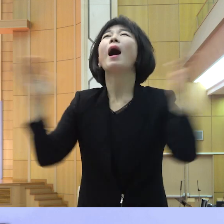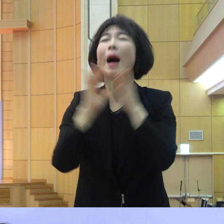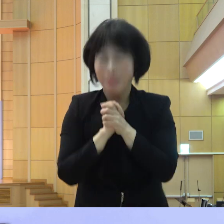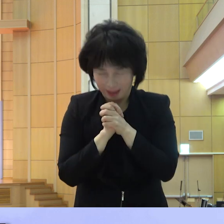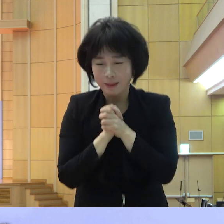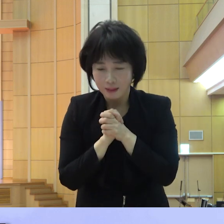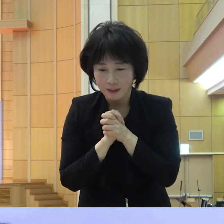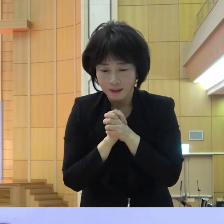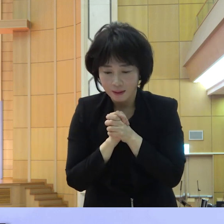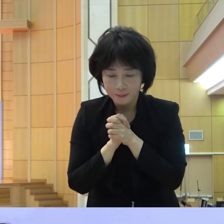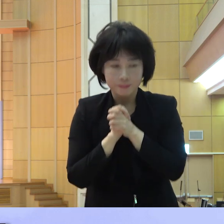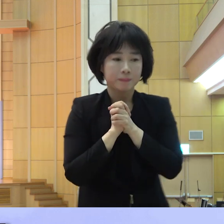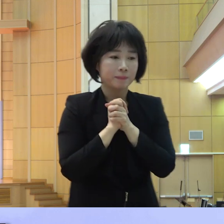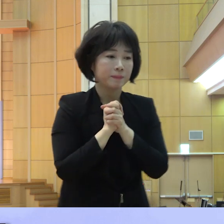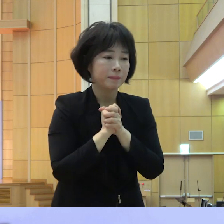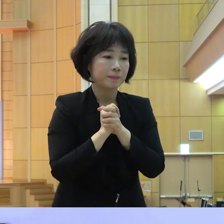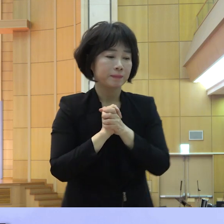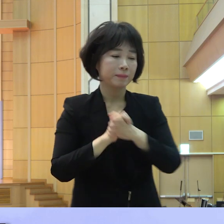올린나이다. 아멘.